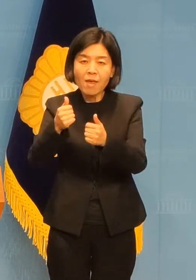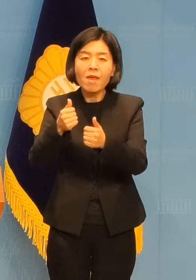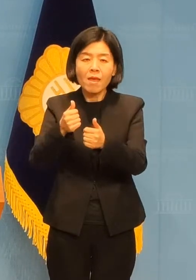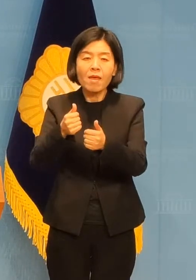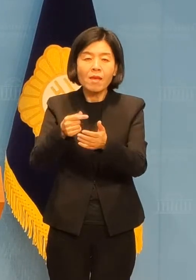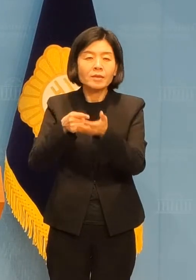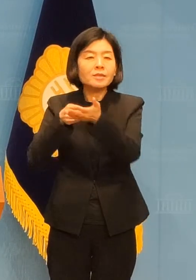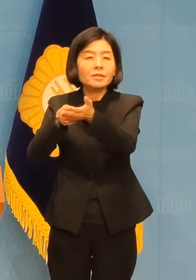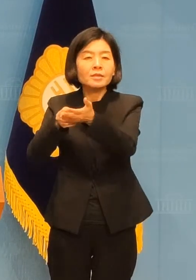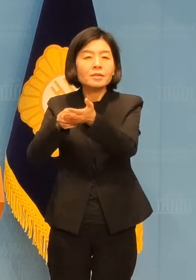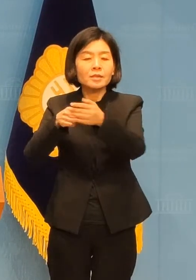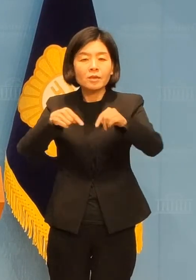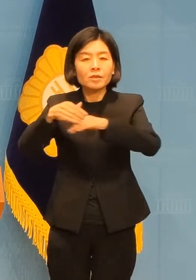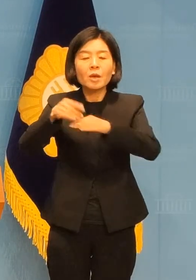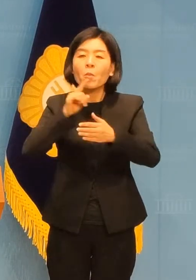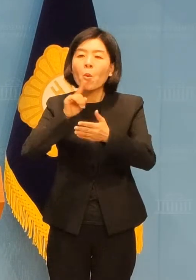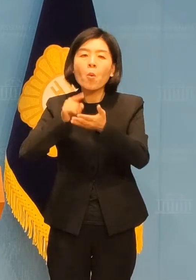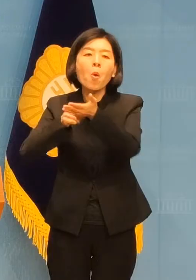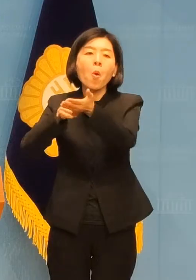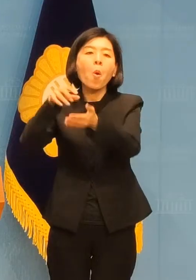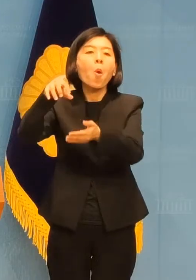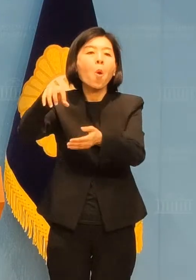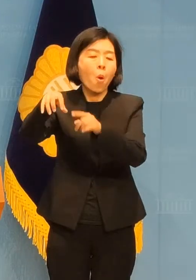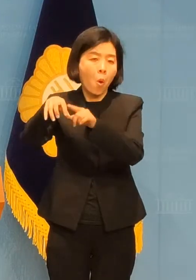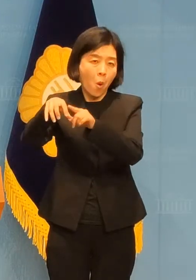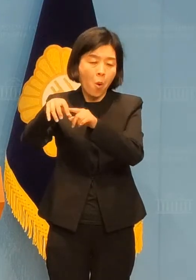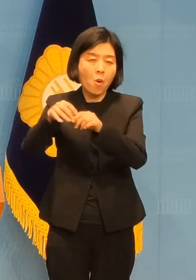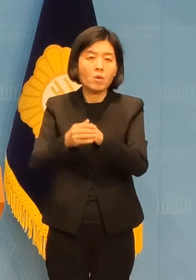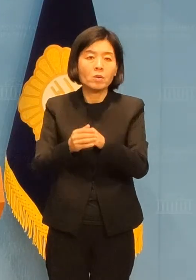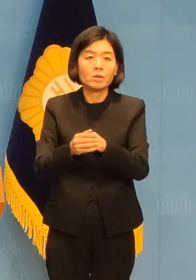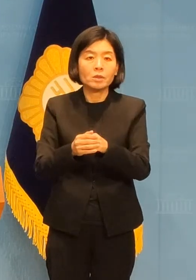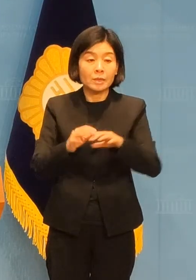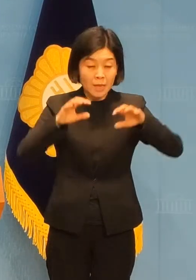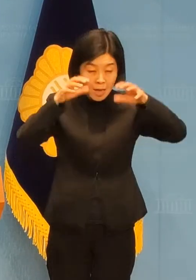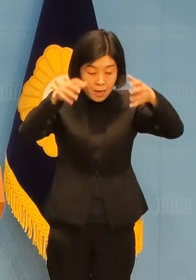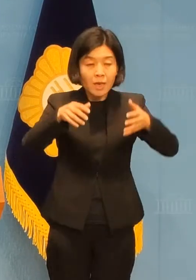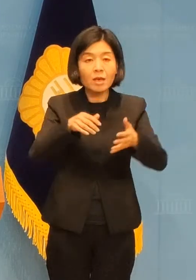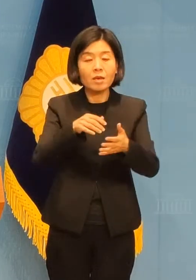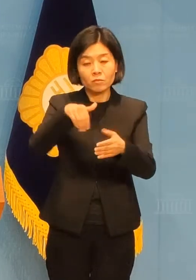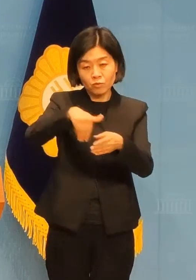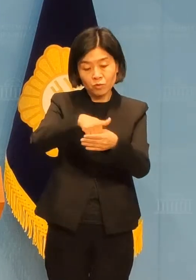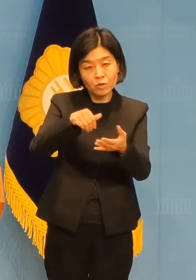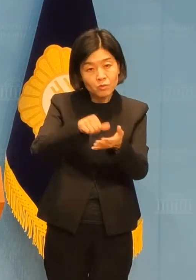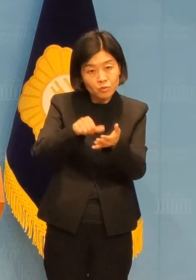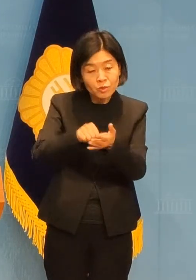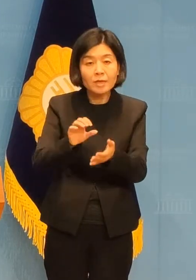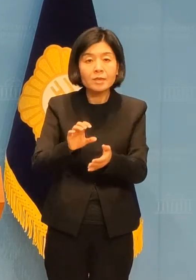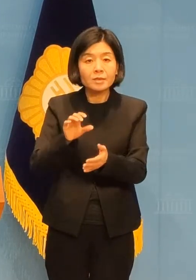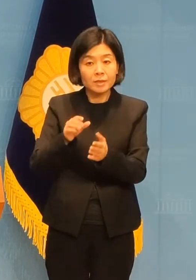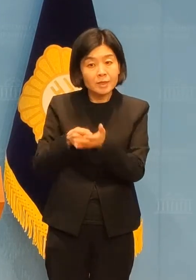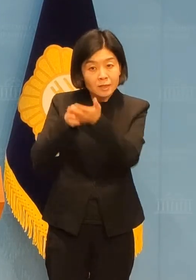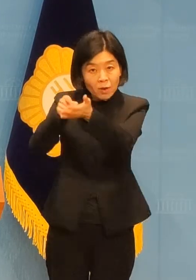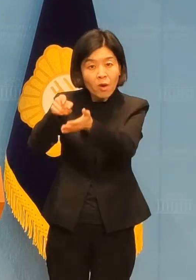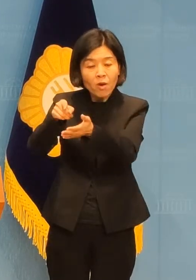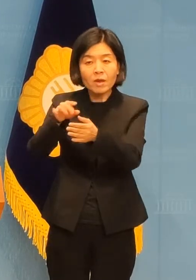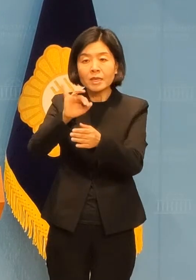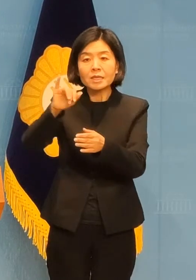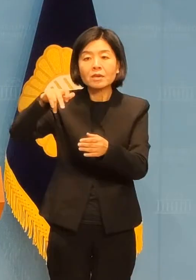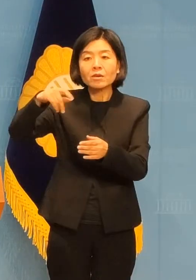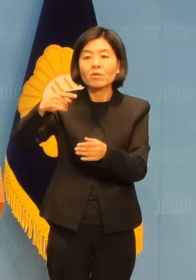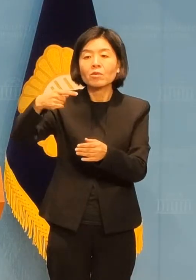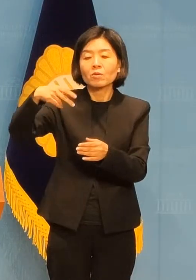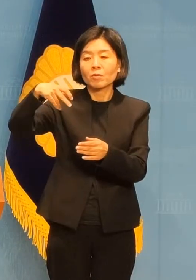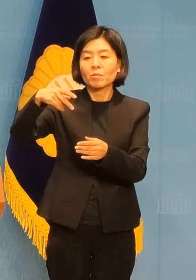곳입니다. 실제 유네스코 이사회는 세계문화유산 등재 신청이 있을 경우에 이커머스에다가 의뢰를 해서